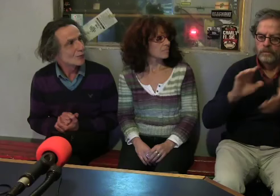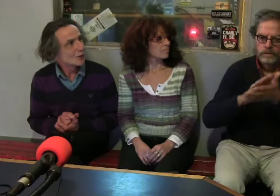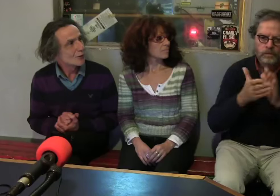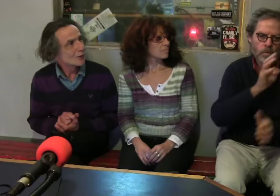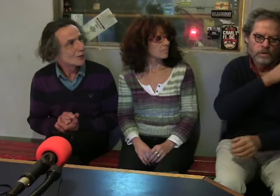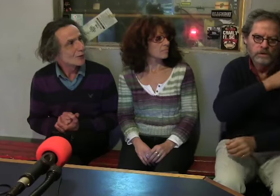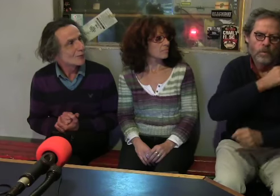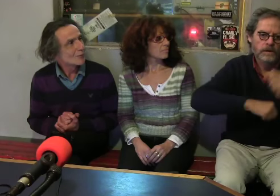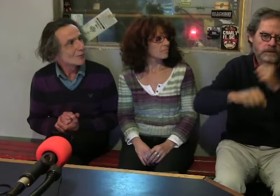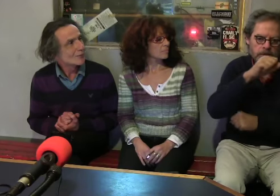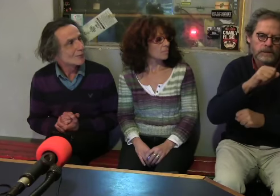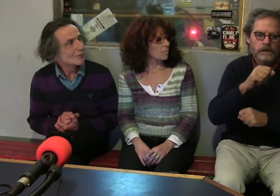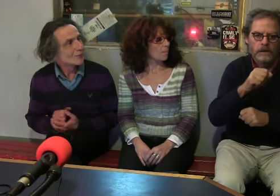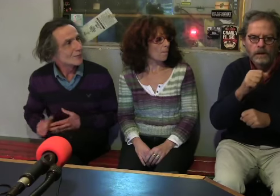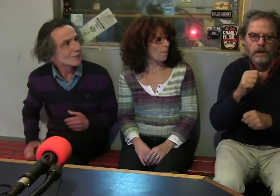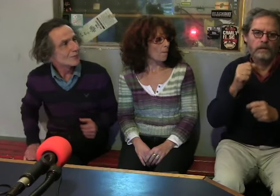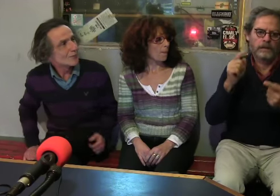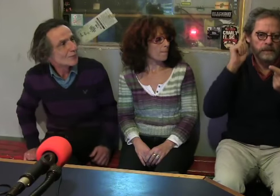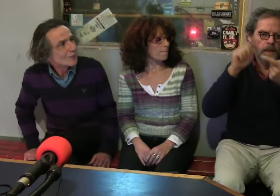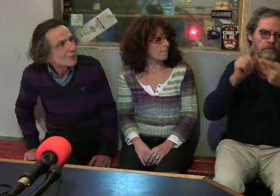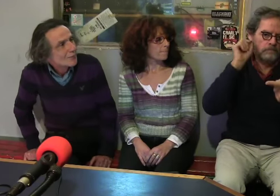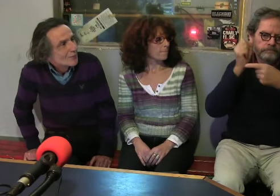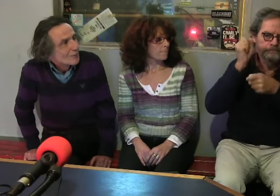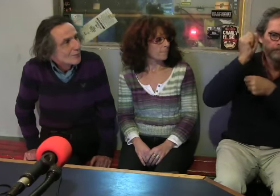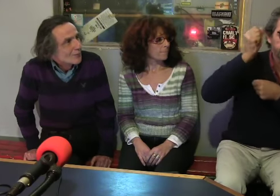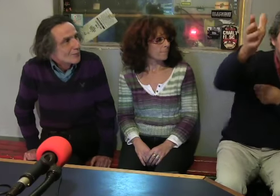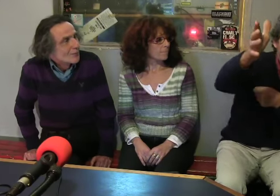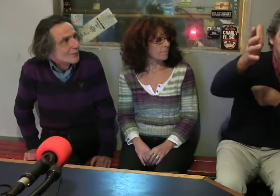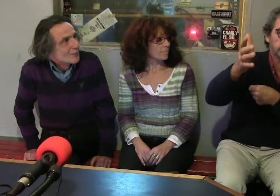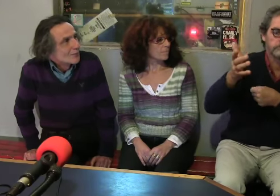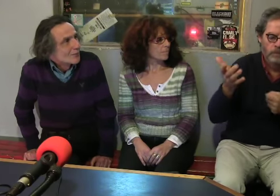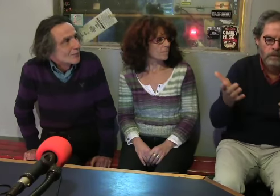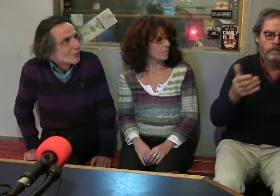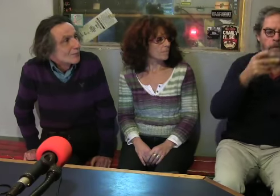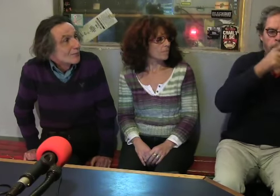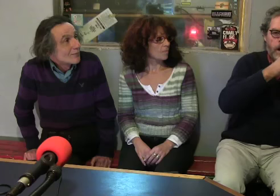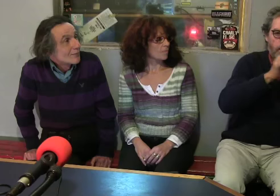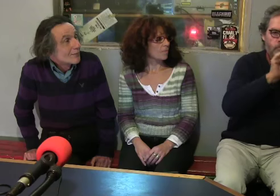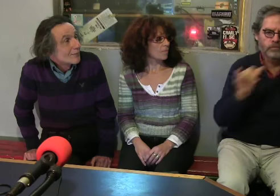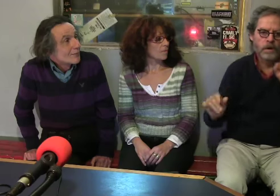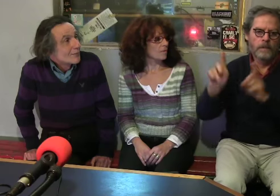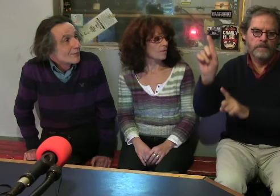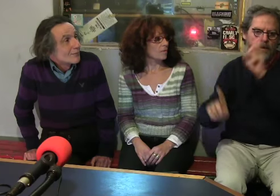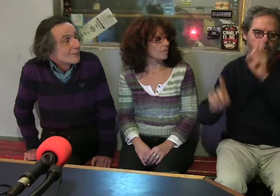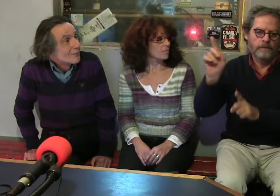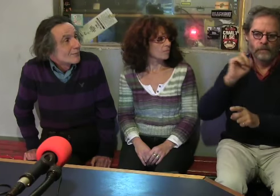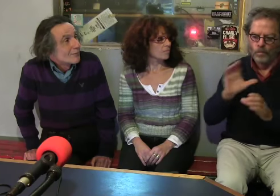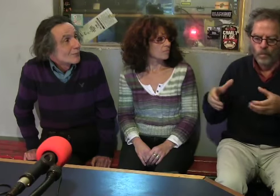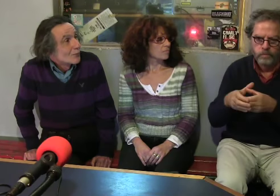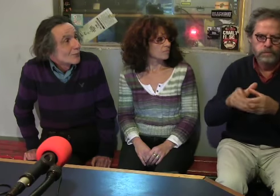dit, l'association OSS 2007 a organisé donc le siècle des sourds en marche, et notamment à